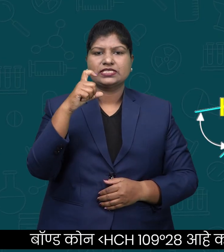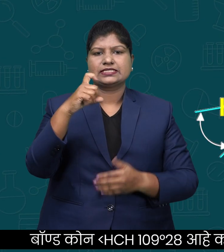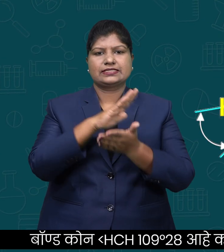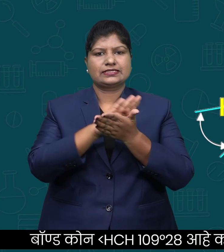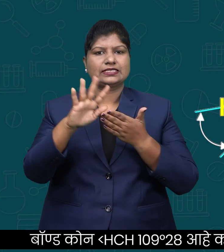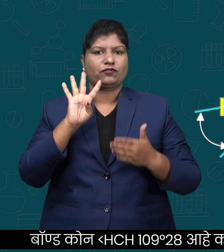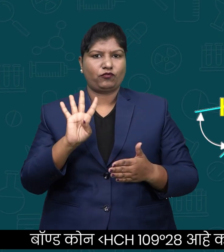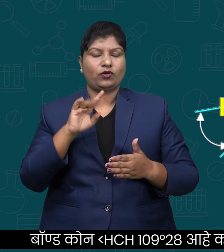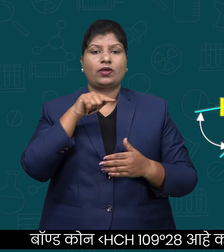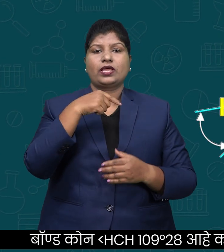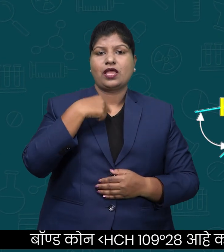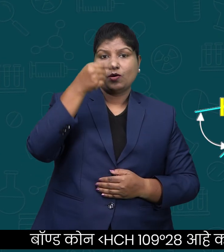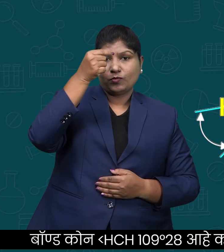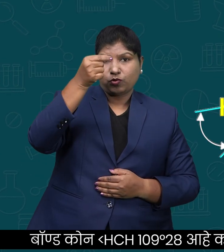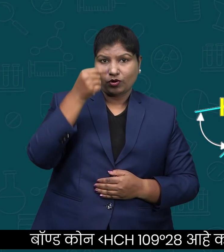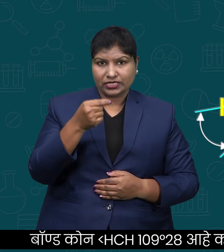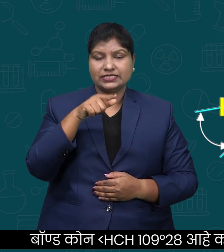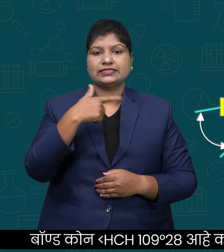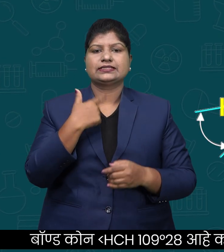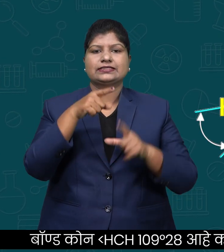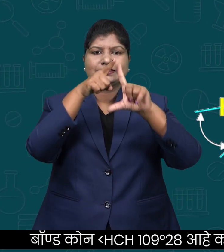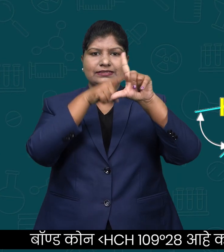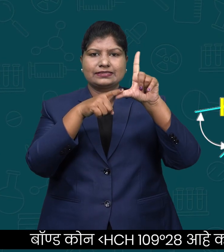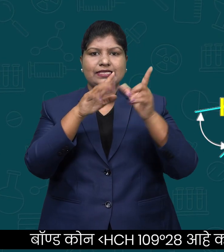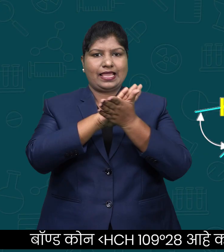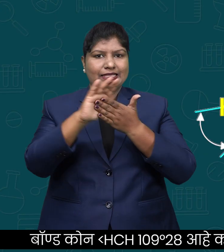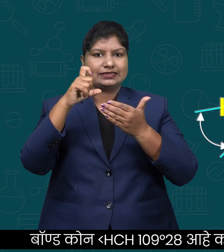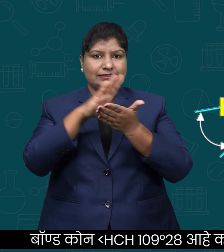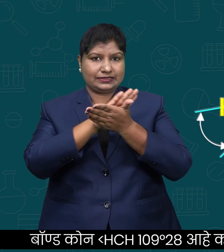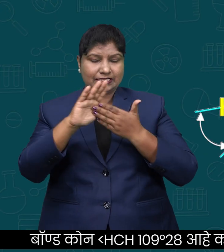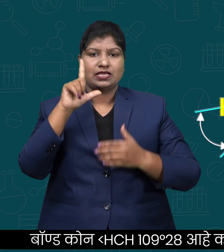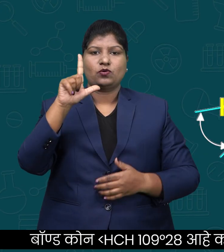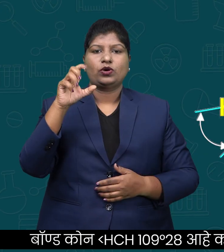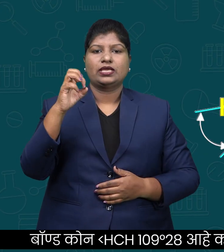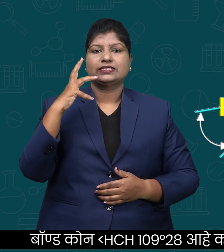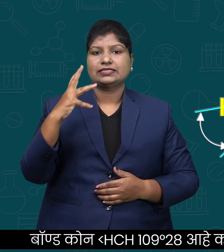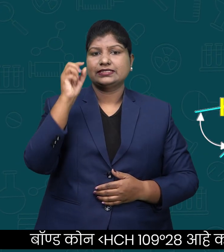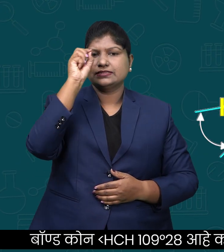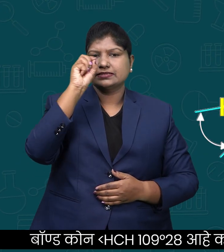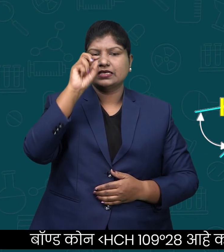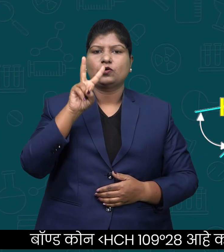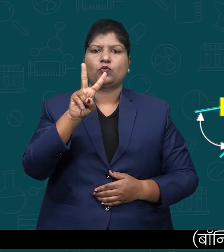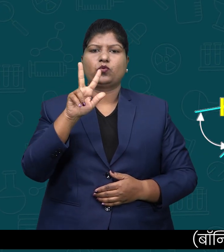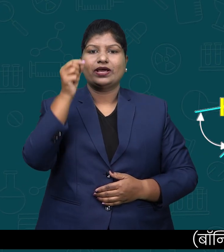बॉन्ड कोन HCH 109 अंश 28 आहे, कारण कार्बन भोवती 4 इलेक्ट्रॉन जोड्या बॉन्डिंग